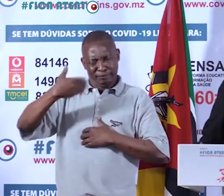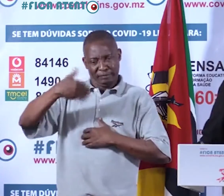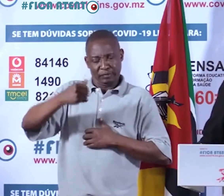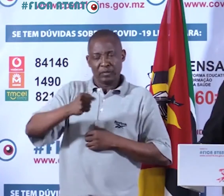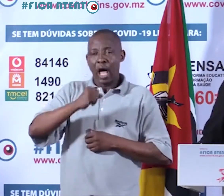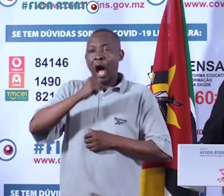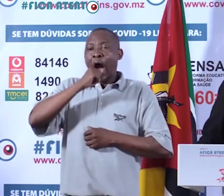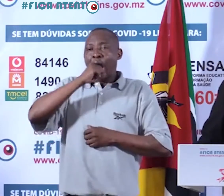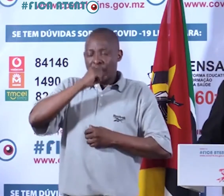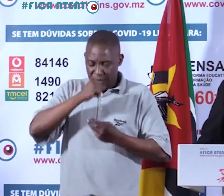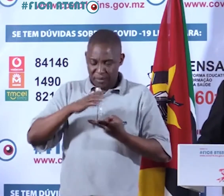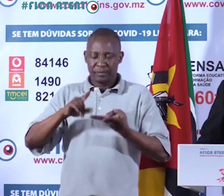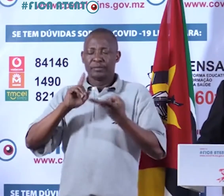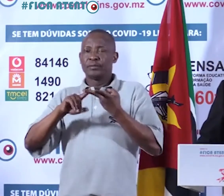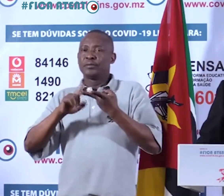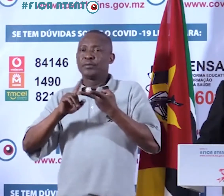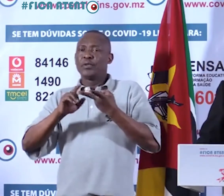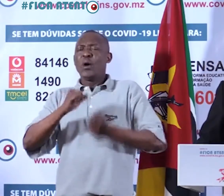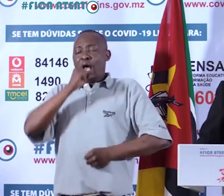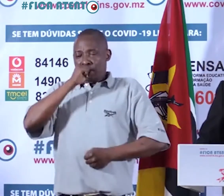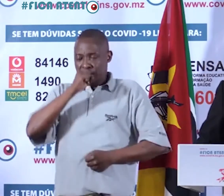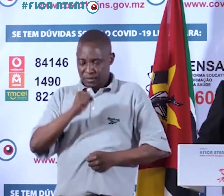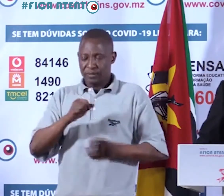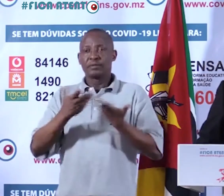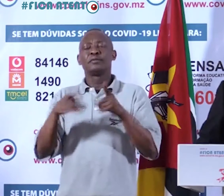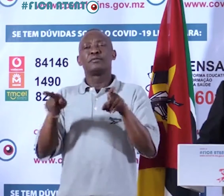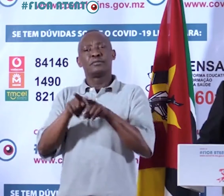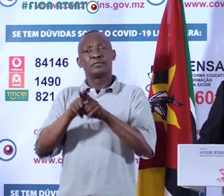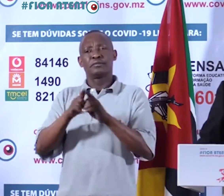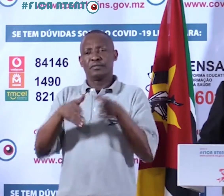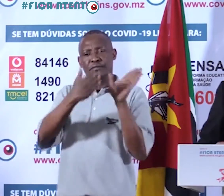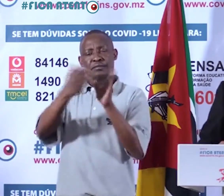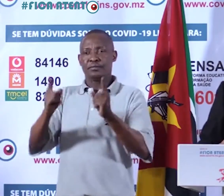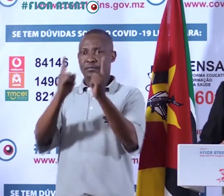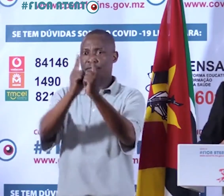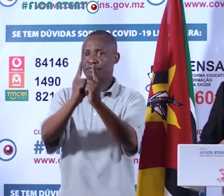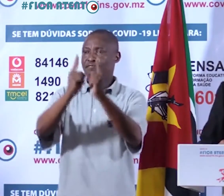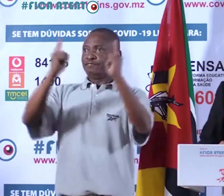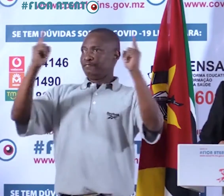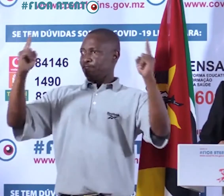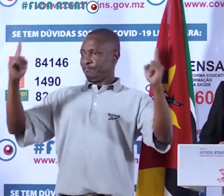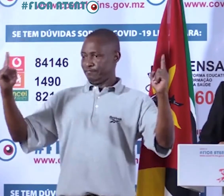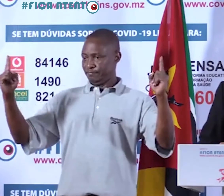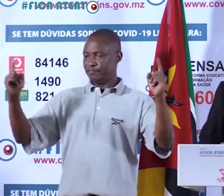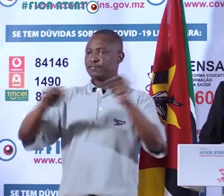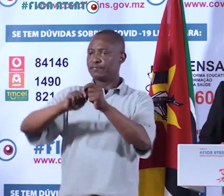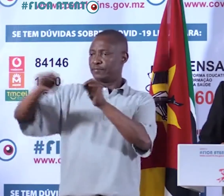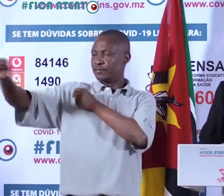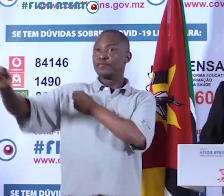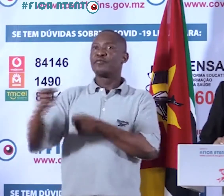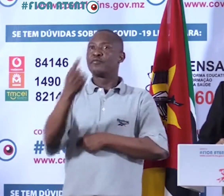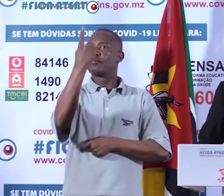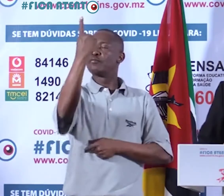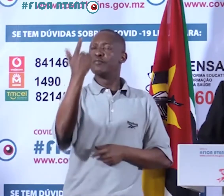observarmos o distanciamento social de pelo menos 1,5 metro entre nós e as